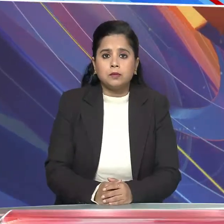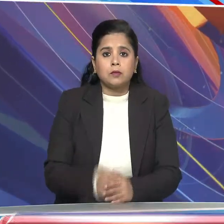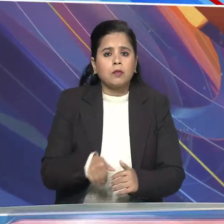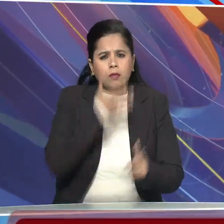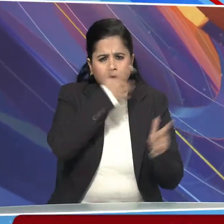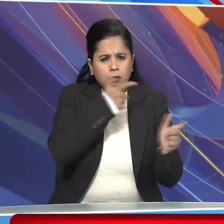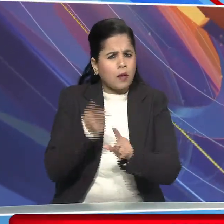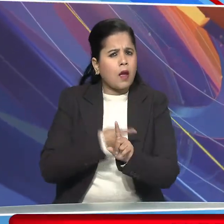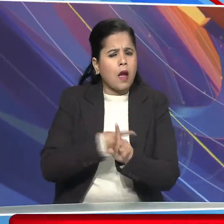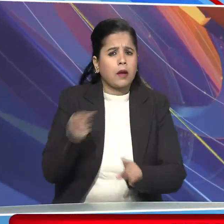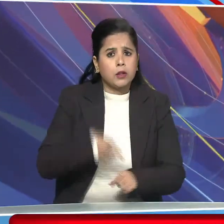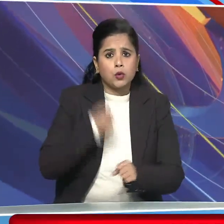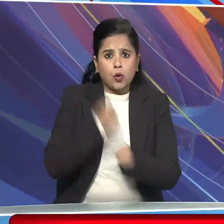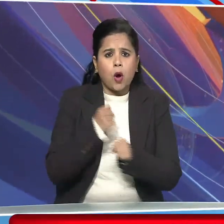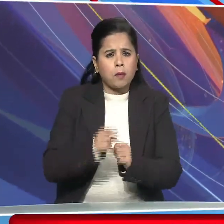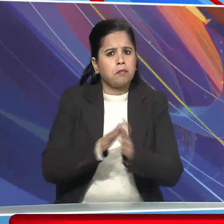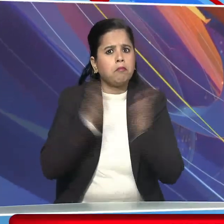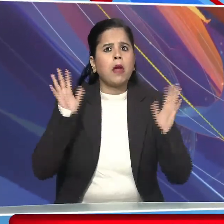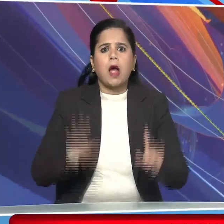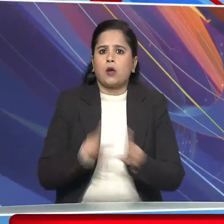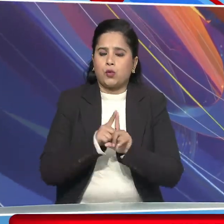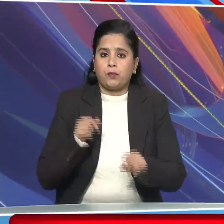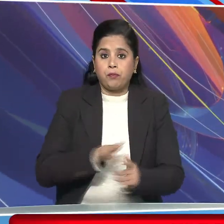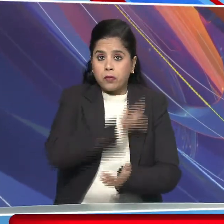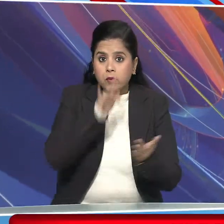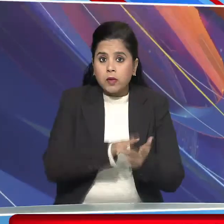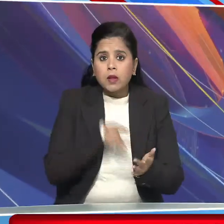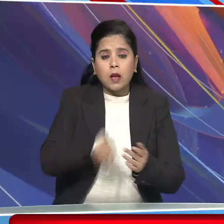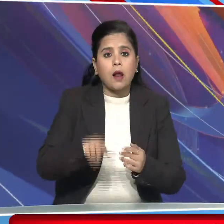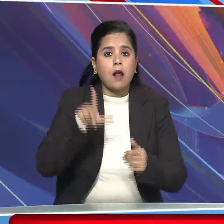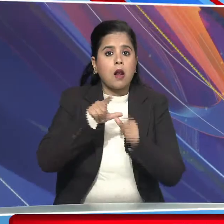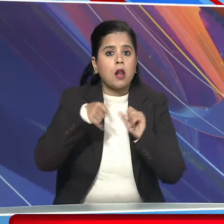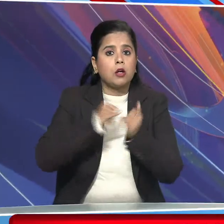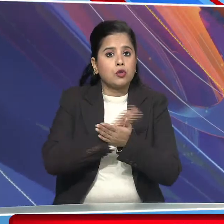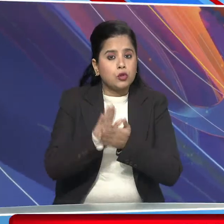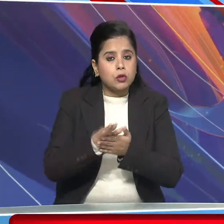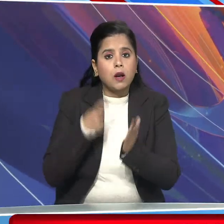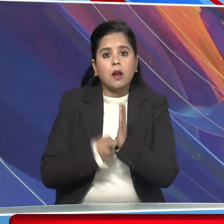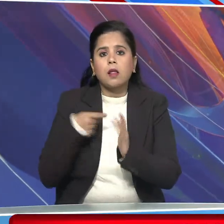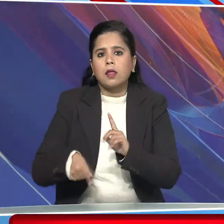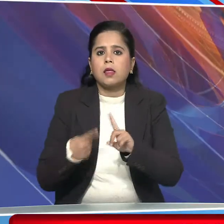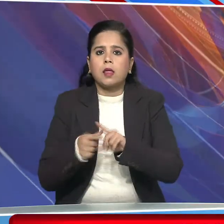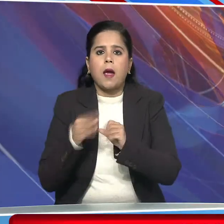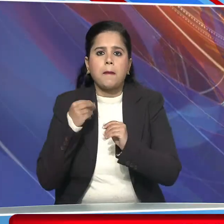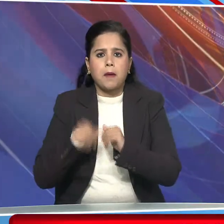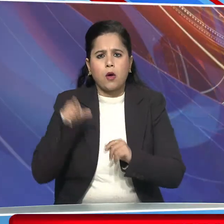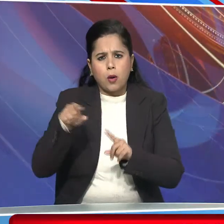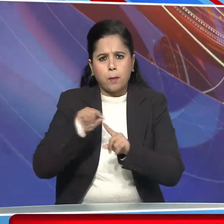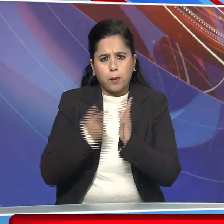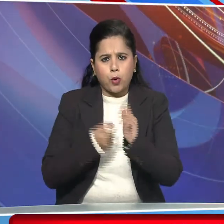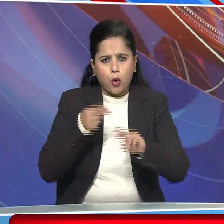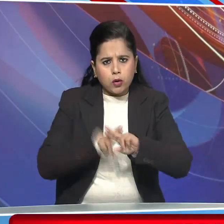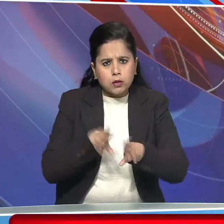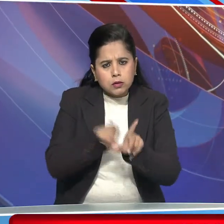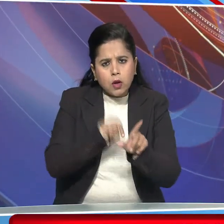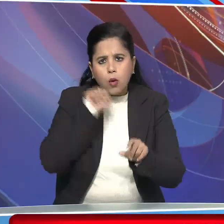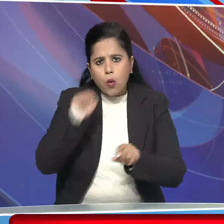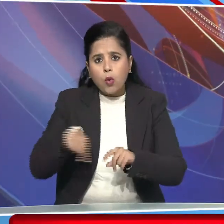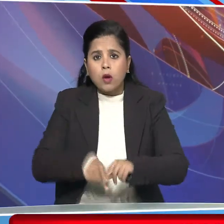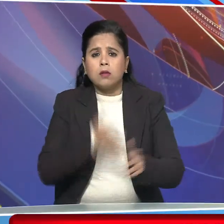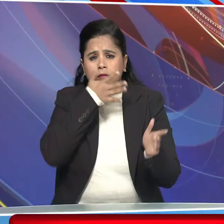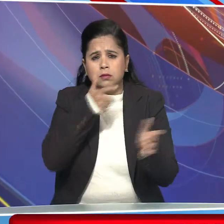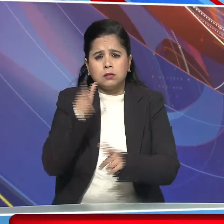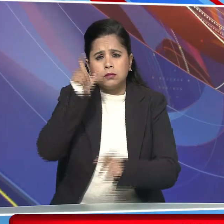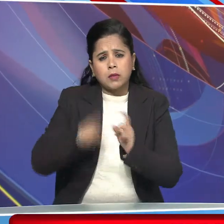आतंक के खिलाफ सरकार की बड़ी करवाई केंद्र ने लश्कर ने तैबा के प्रोक्सी और फिर और आतंकी संगठन दर